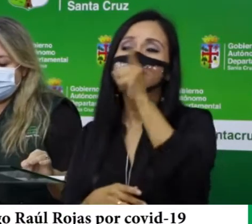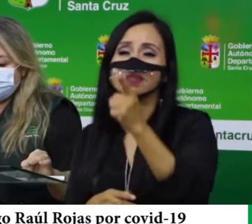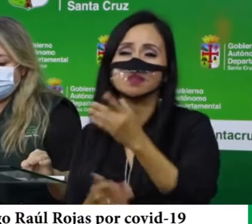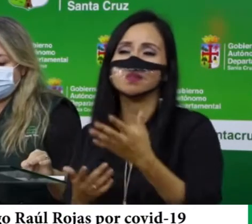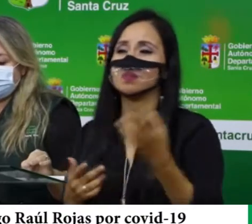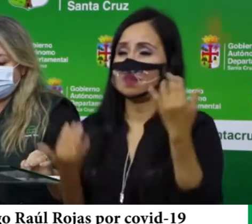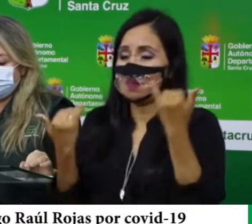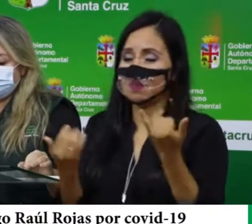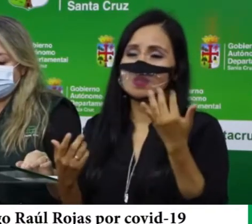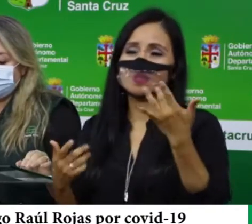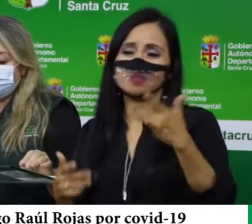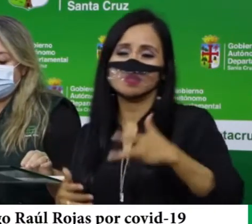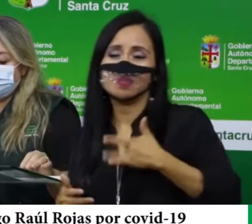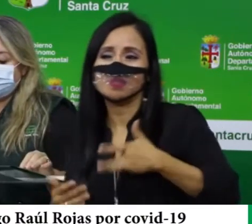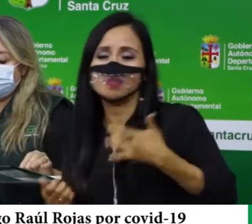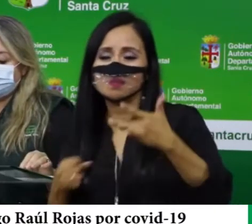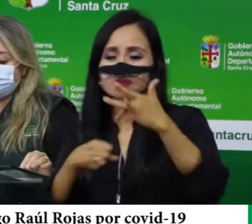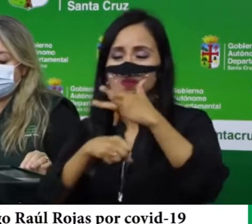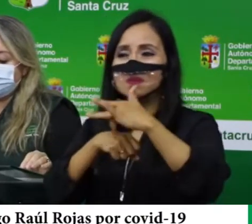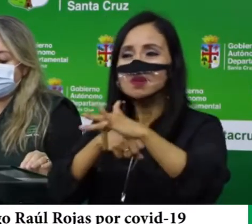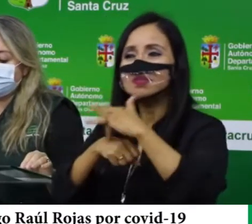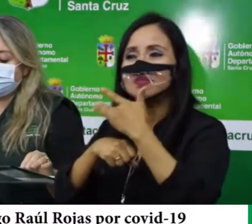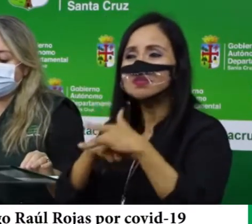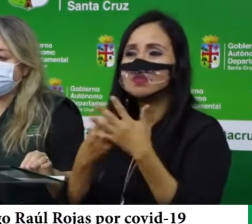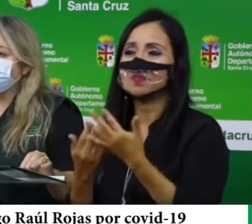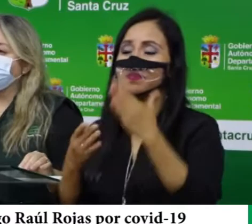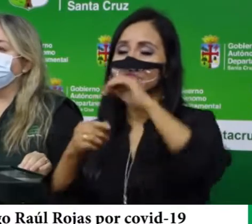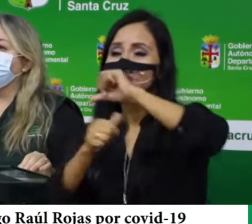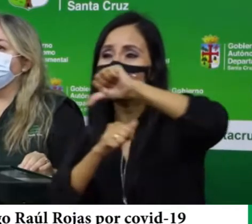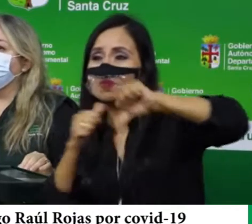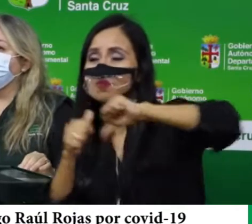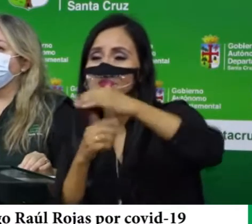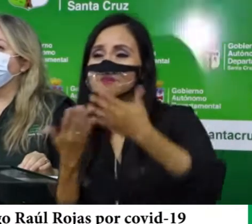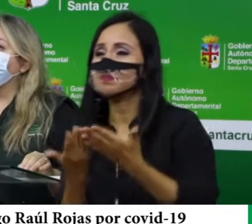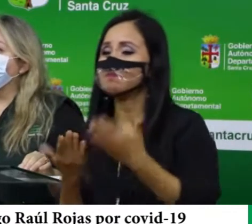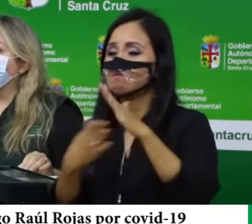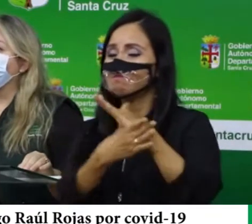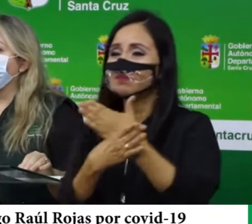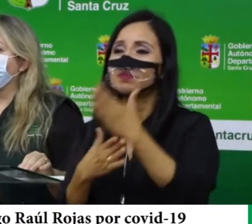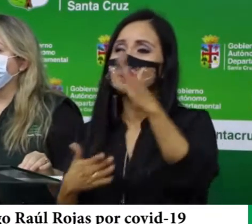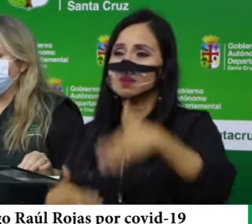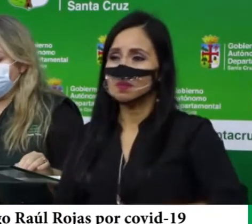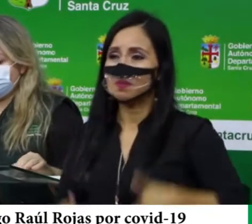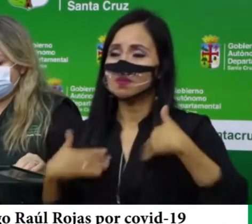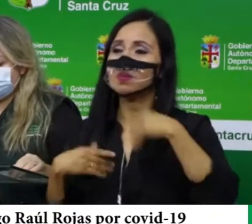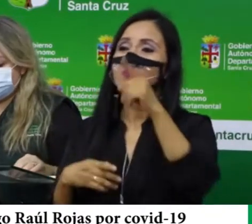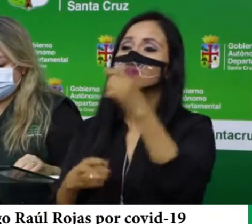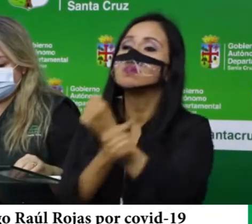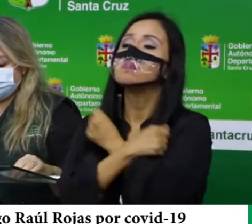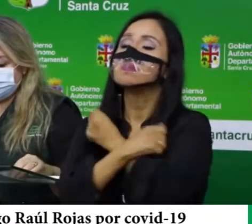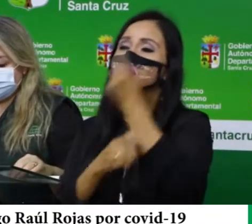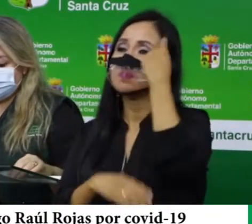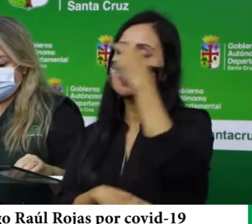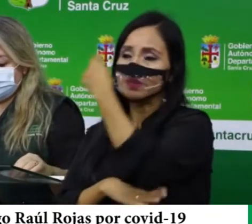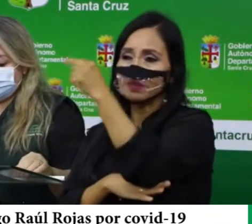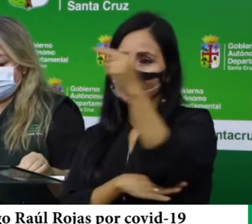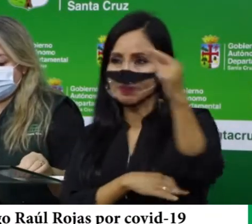gran vacío para nosotros quienes compartimos en esta vida tu amor por la naturaleza.